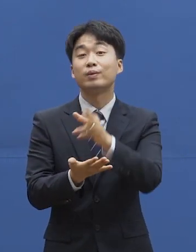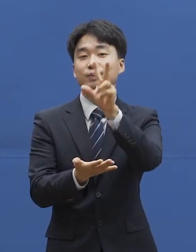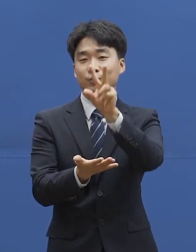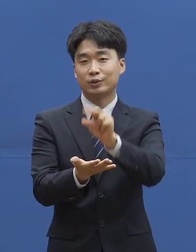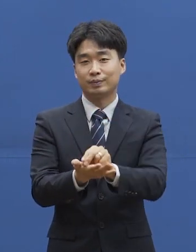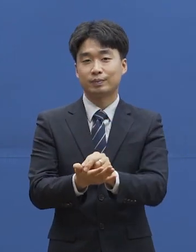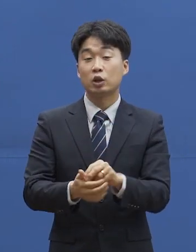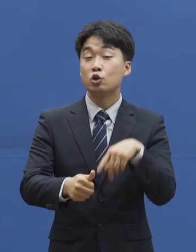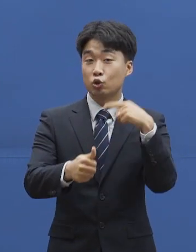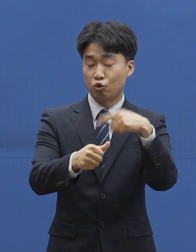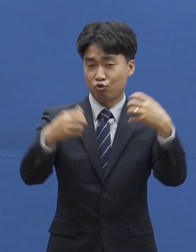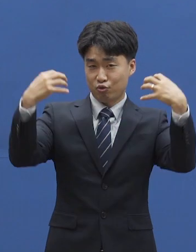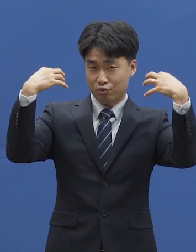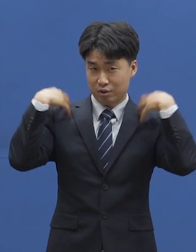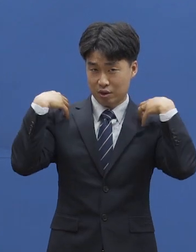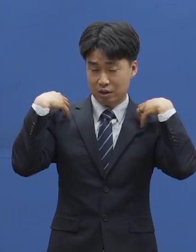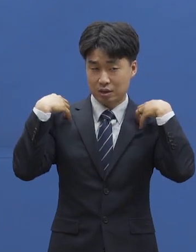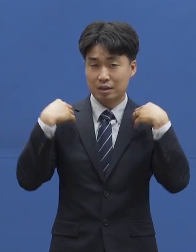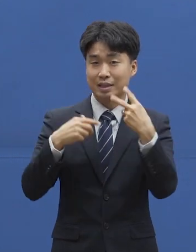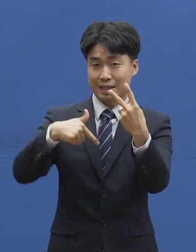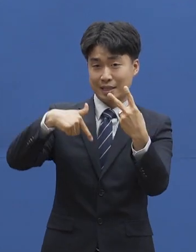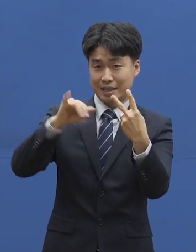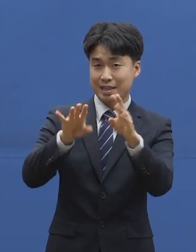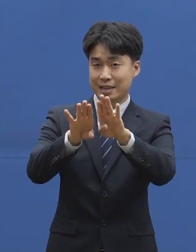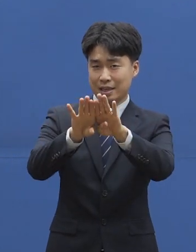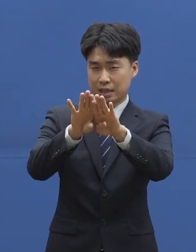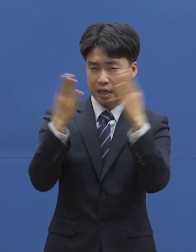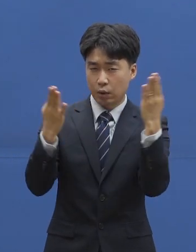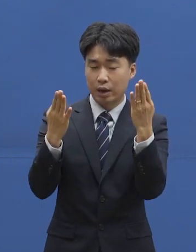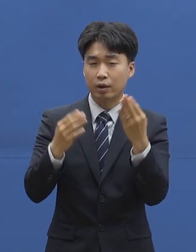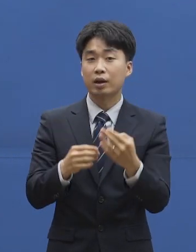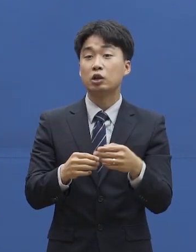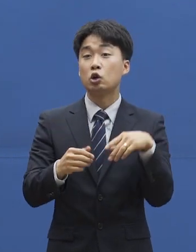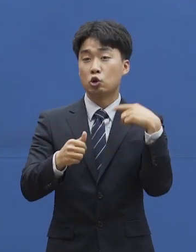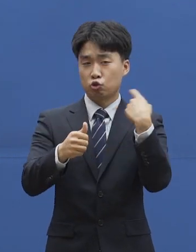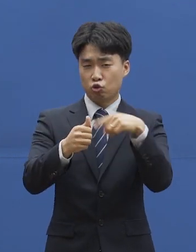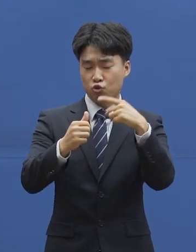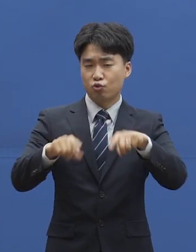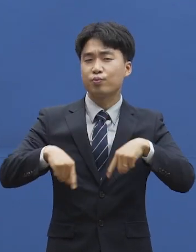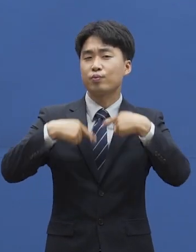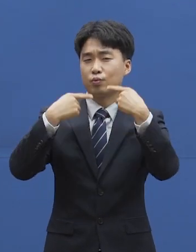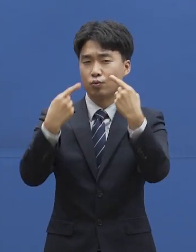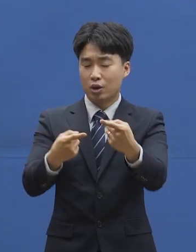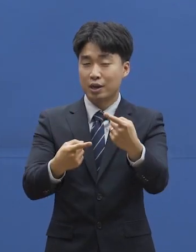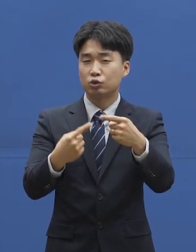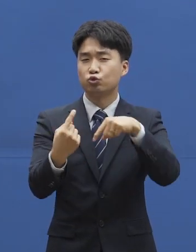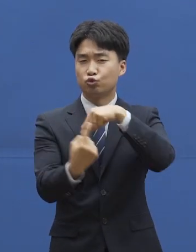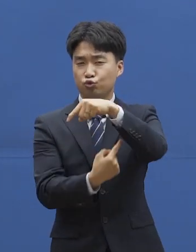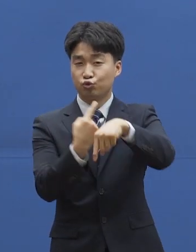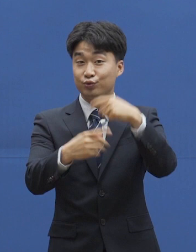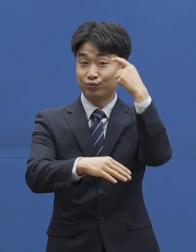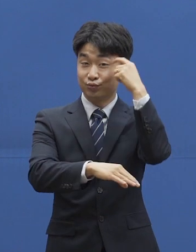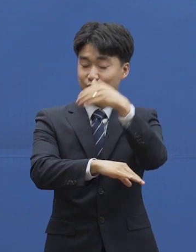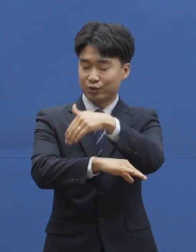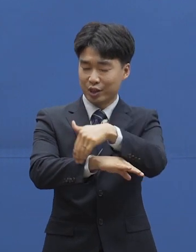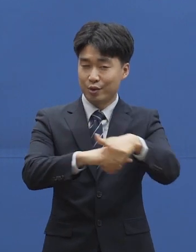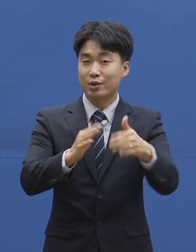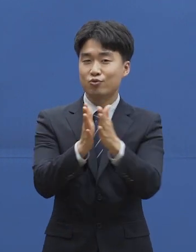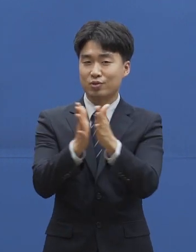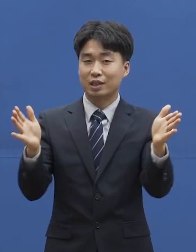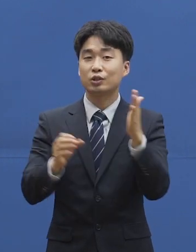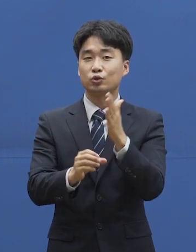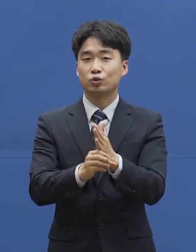과제입니다. 우리 교육청은 2학기 개학과 함께 등교 수업 중심의 학사 운영안을 마련해 시행하고